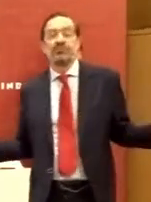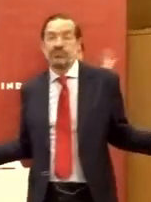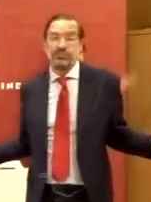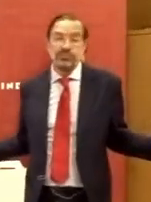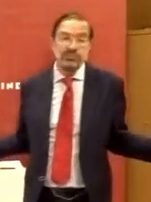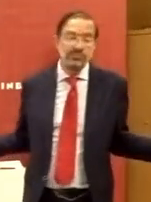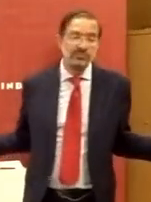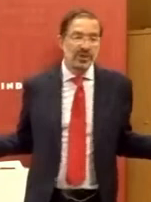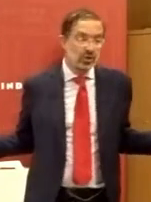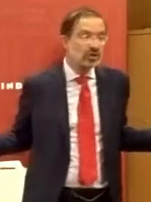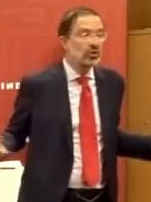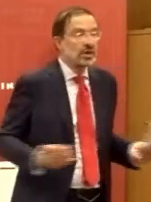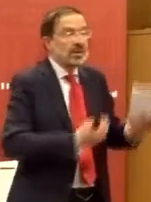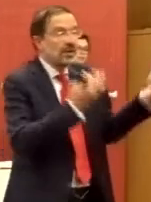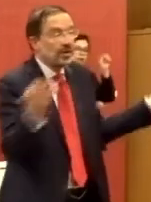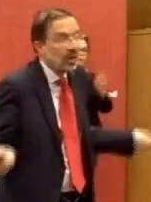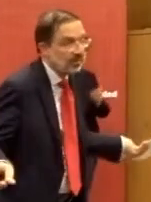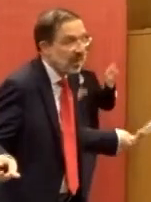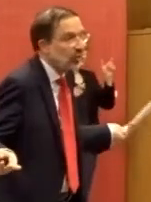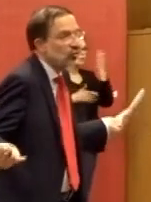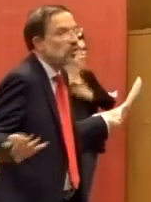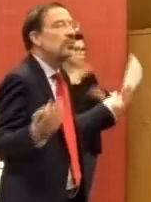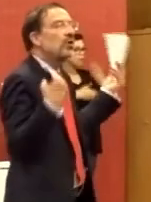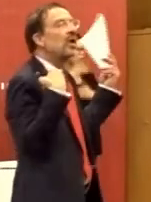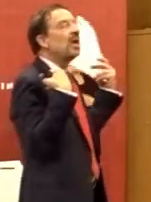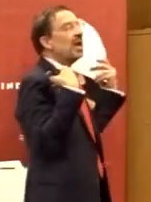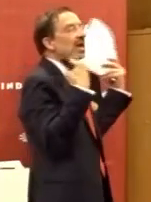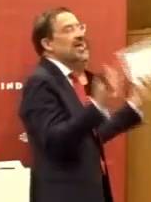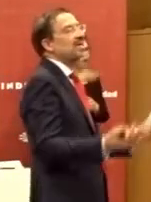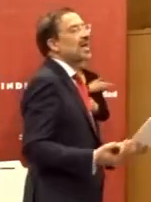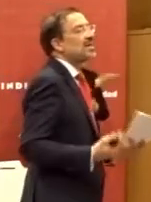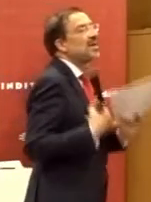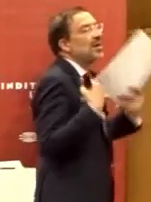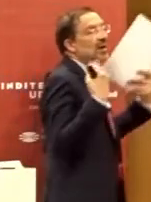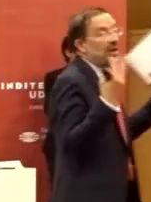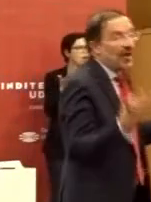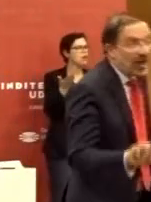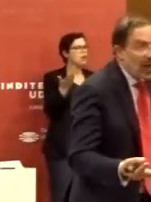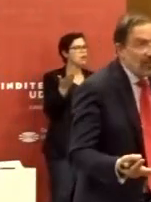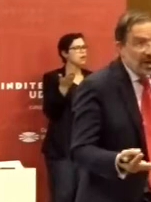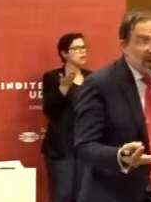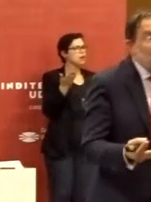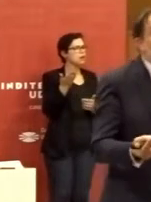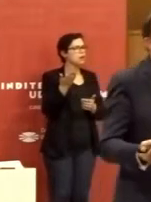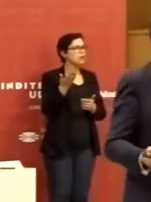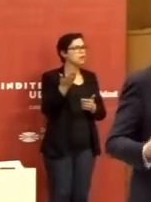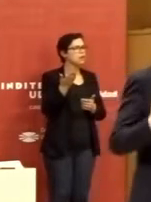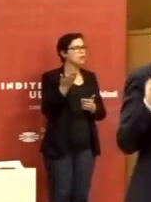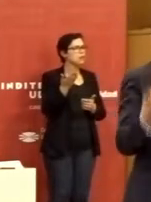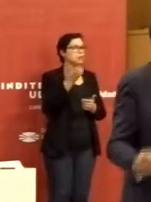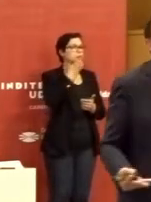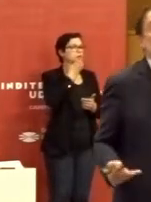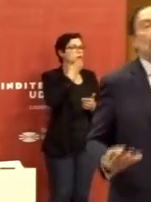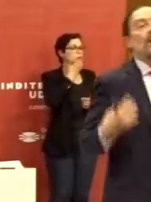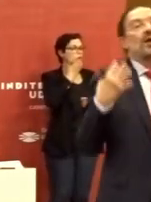las personas con discapacidad intelectual y para todos, qué supone el que se les el que haya una